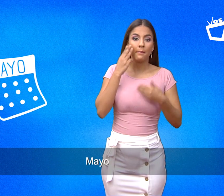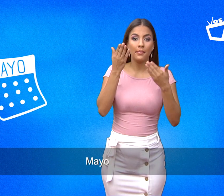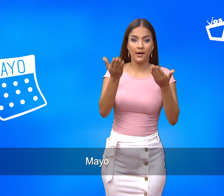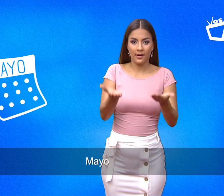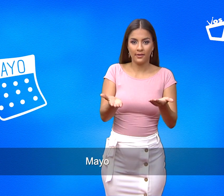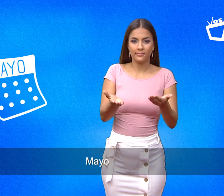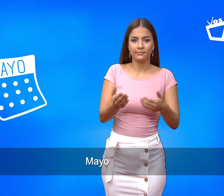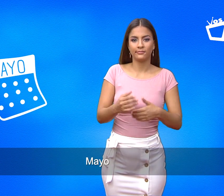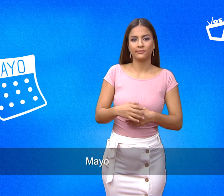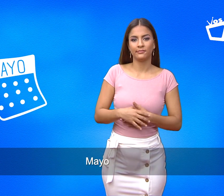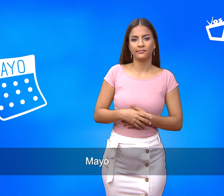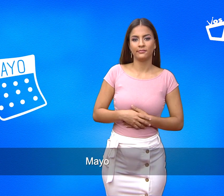mayo